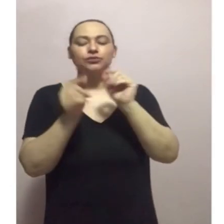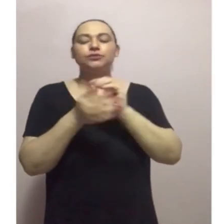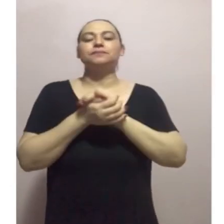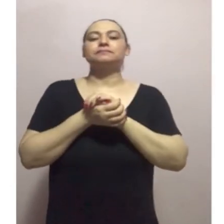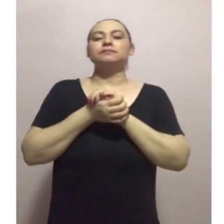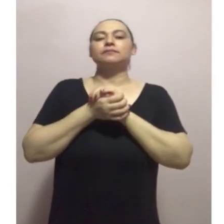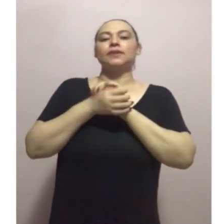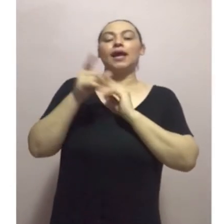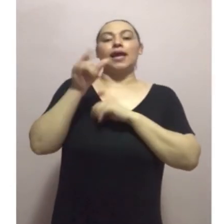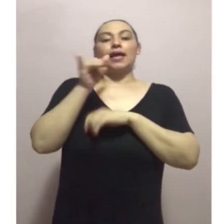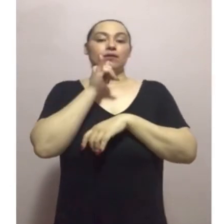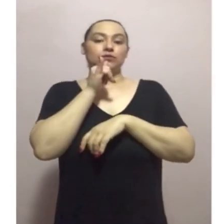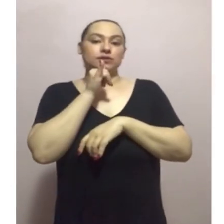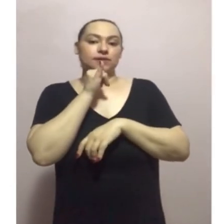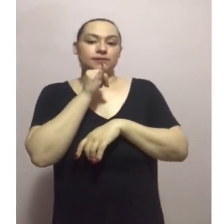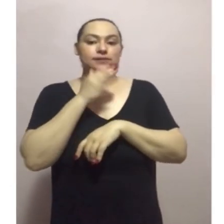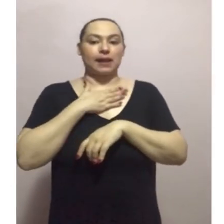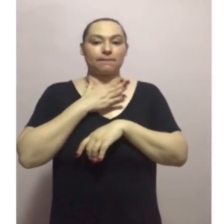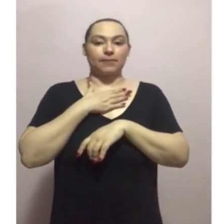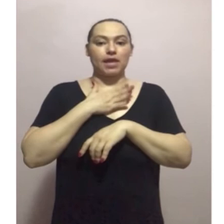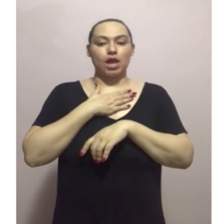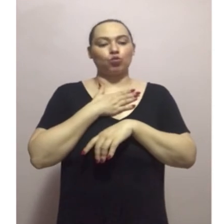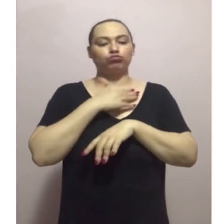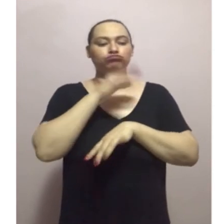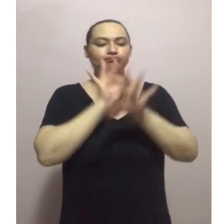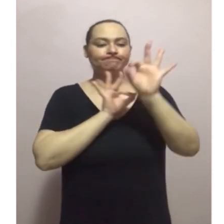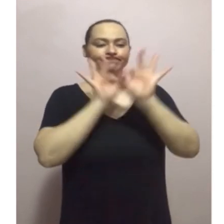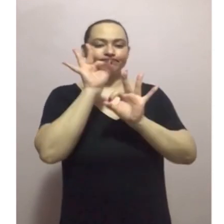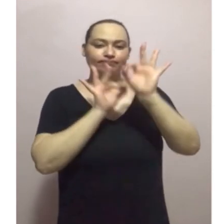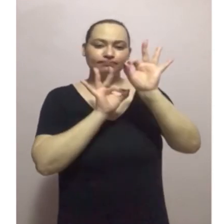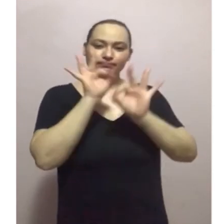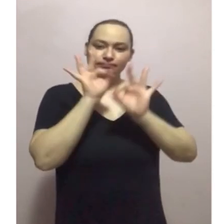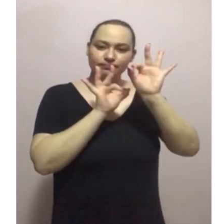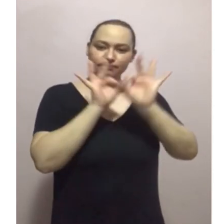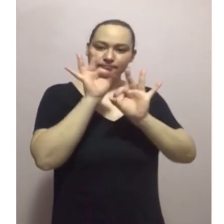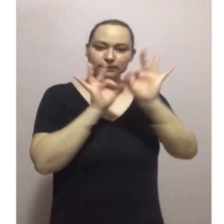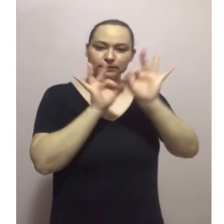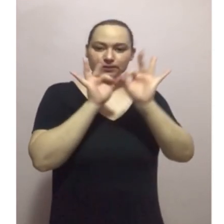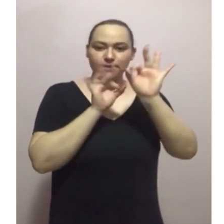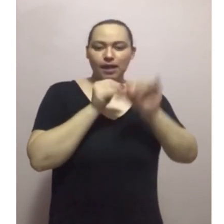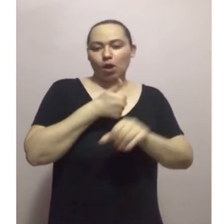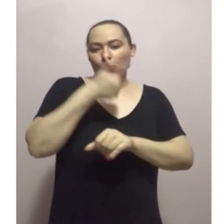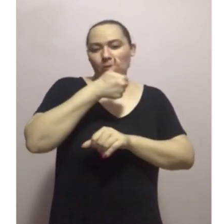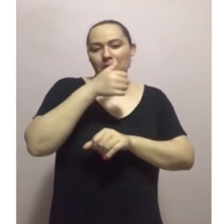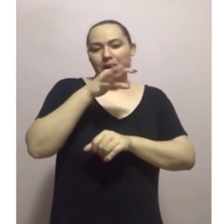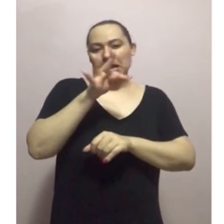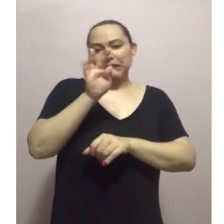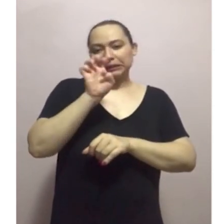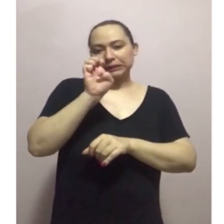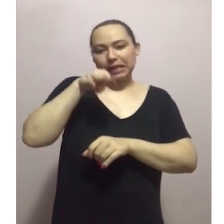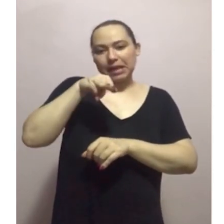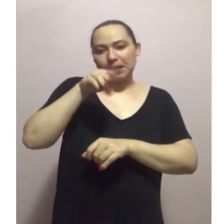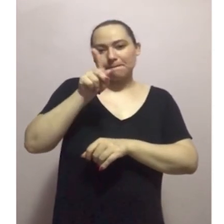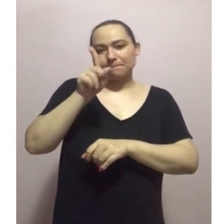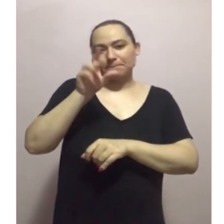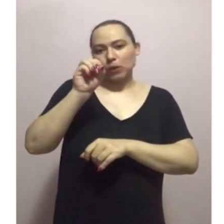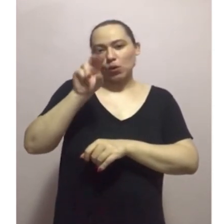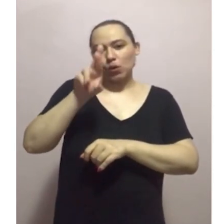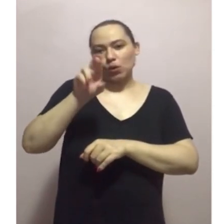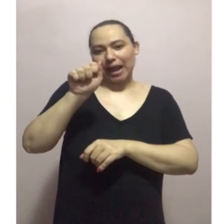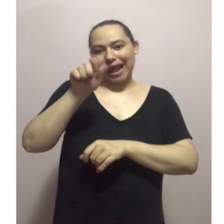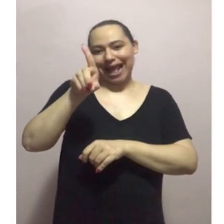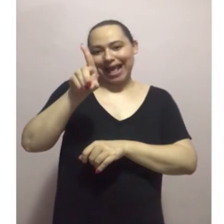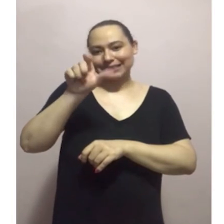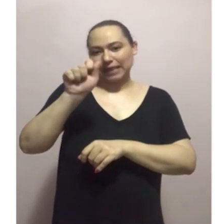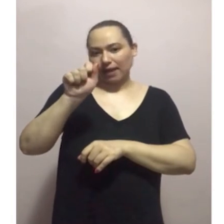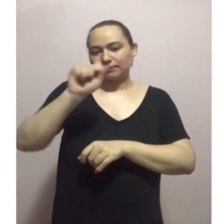assim. Eu, por exemplo, tinha programado, né, uma temporada, isso já lá atrás, né, eu tinha